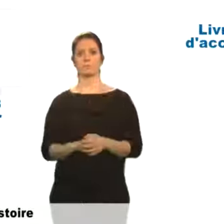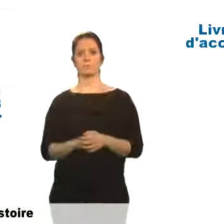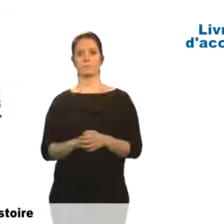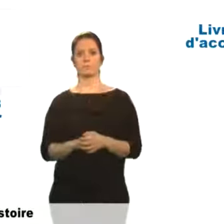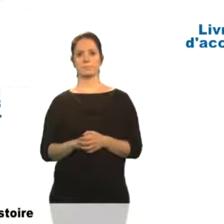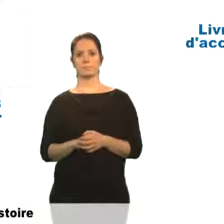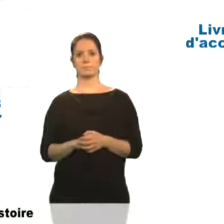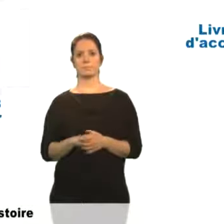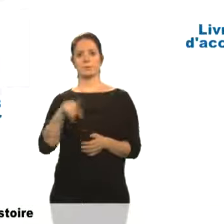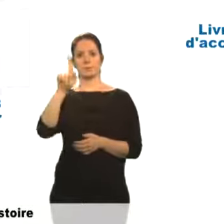Gaisbull,